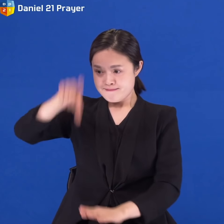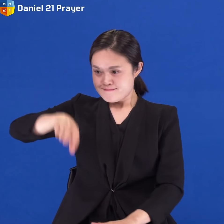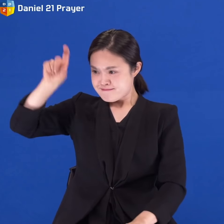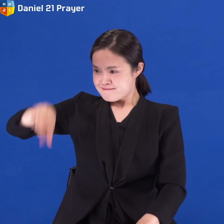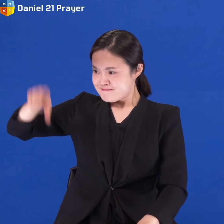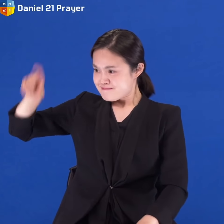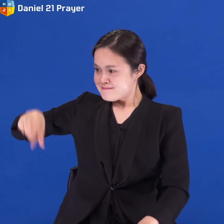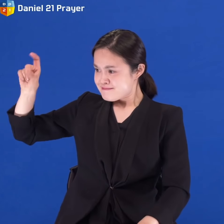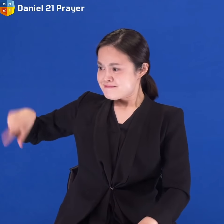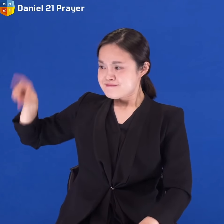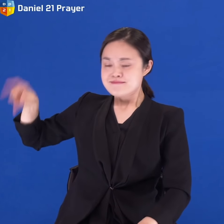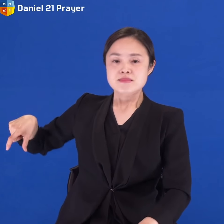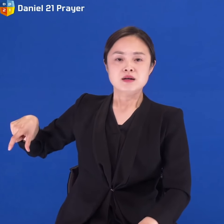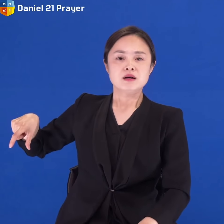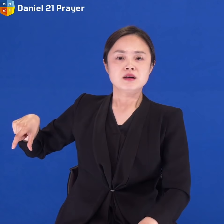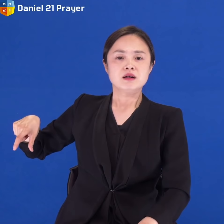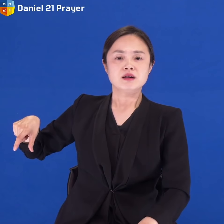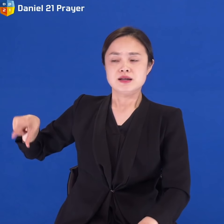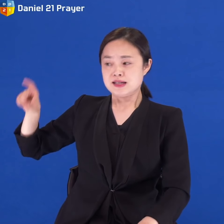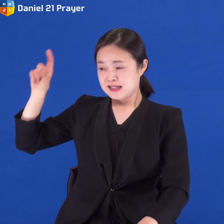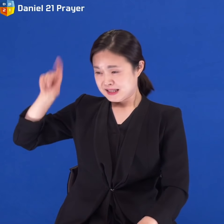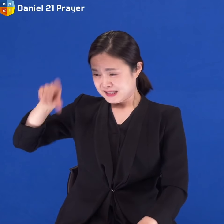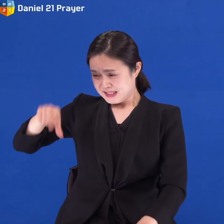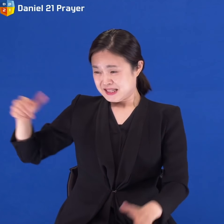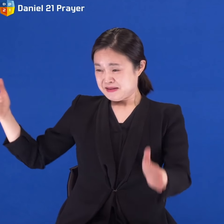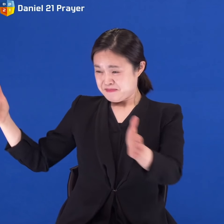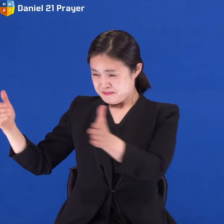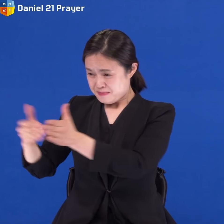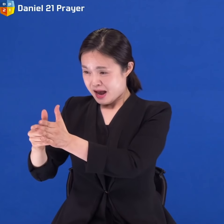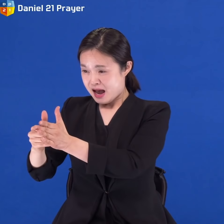내가 쉬고 있는 숙소로 돌아올 수 있었습니다.